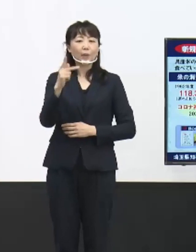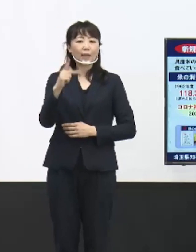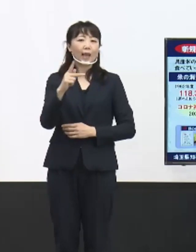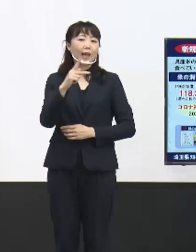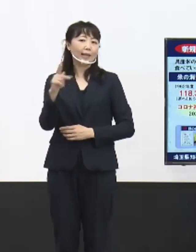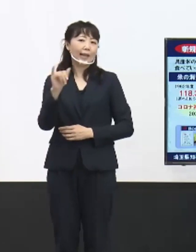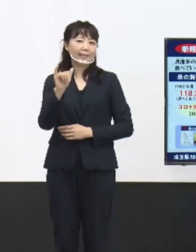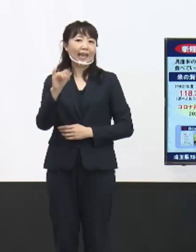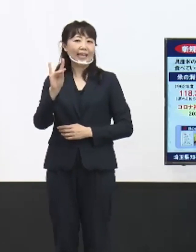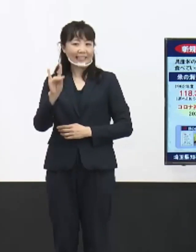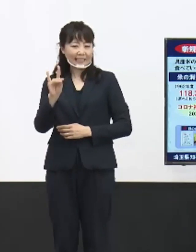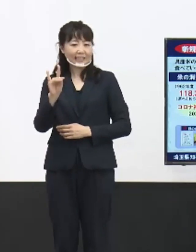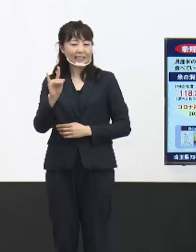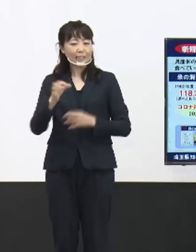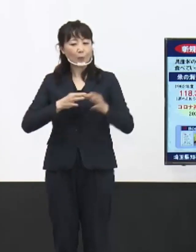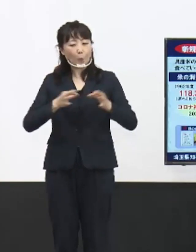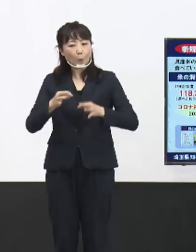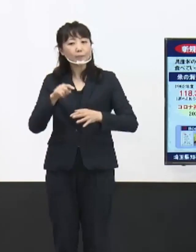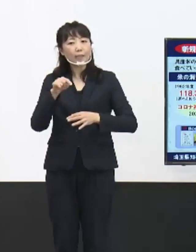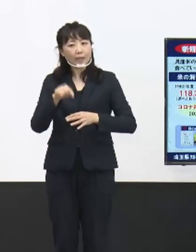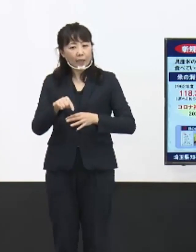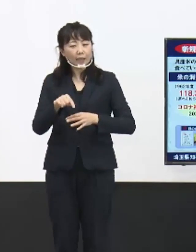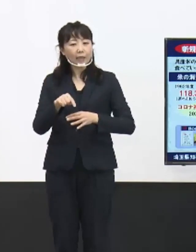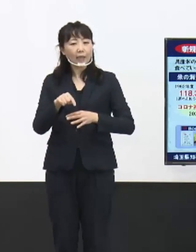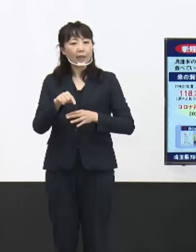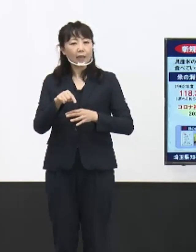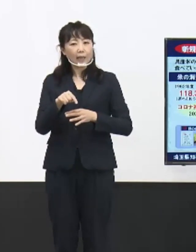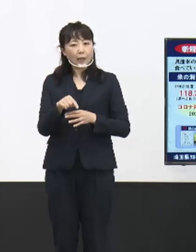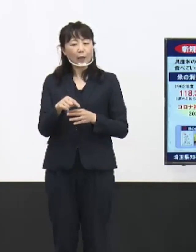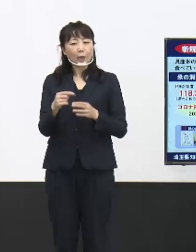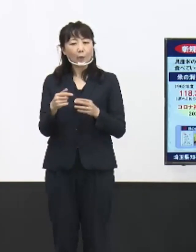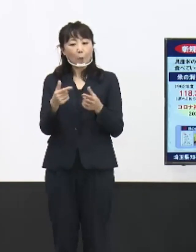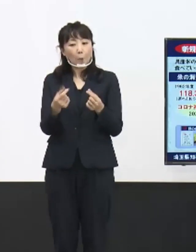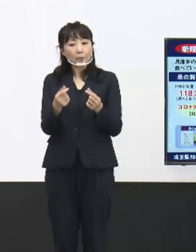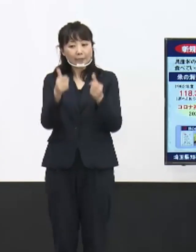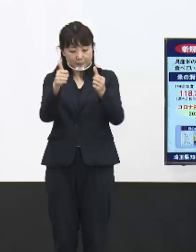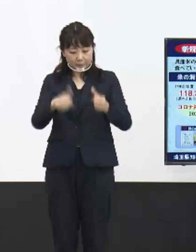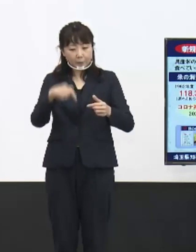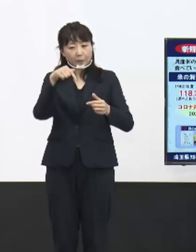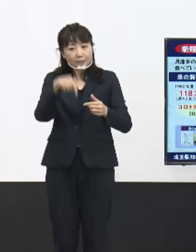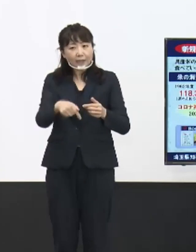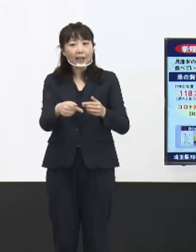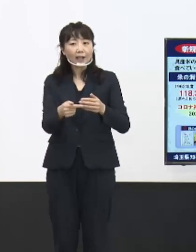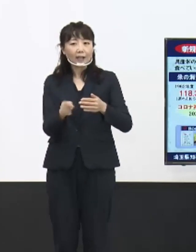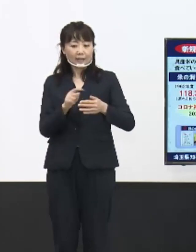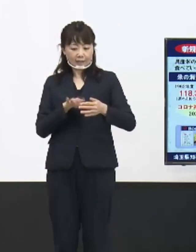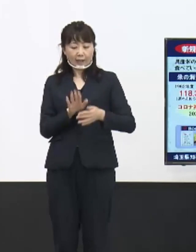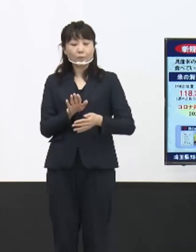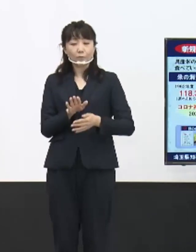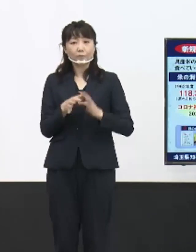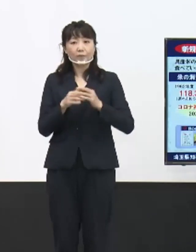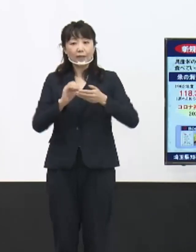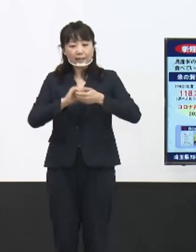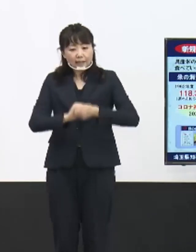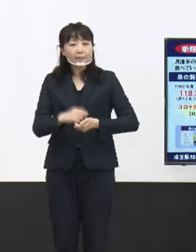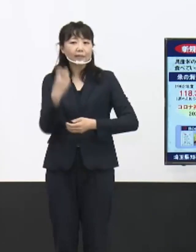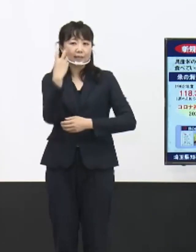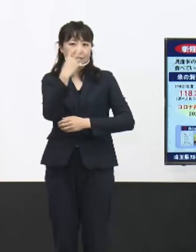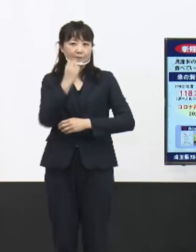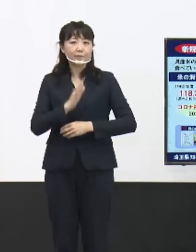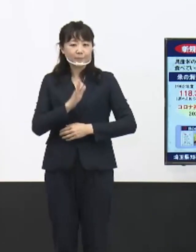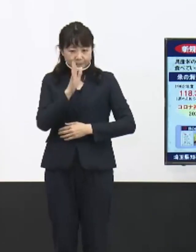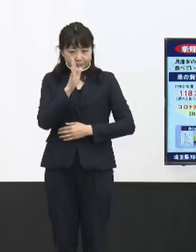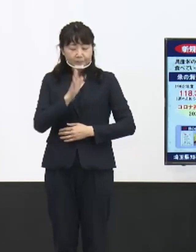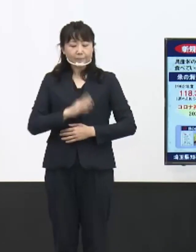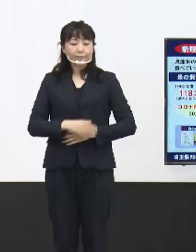場所についても、このサイの絆で飛べるページの中でご案内しておりますので、ぜひご確認をいただき、